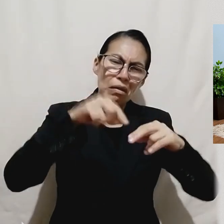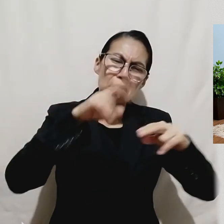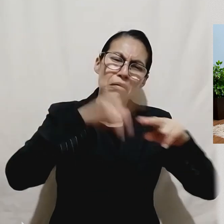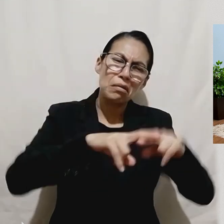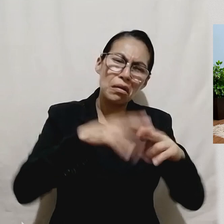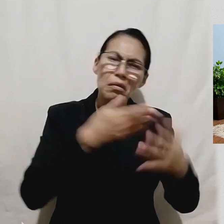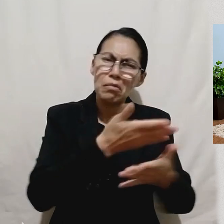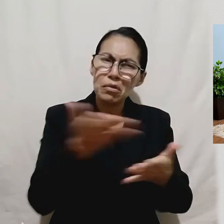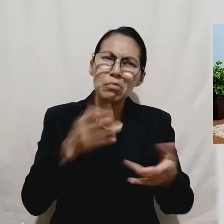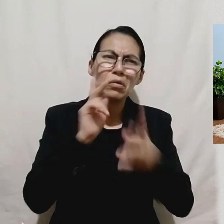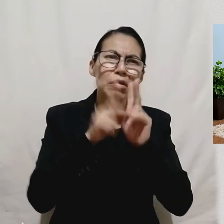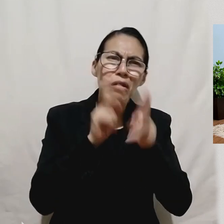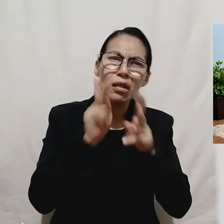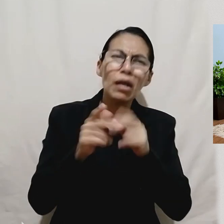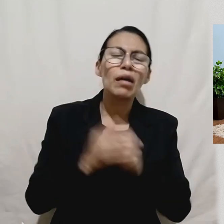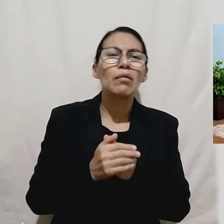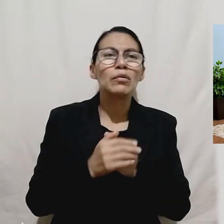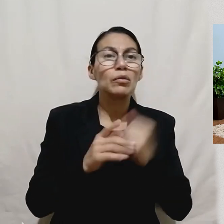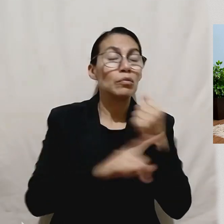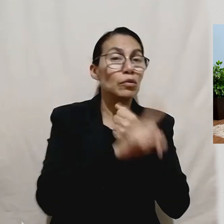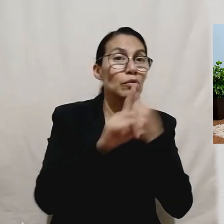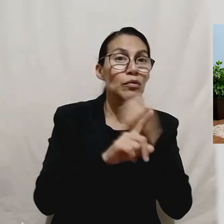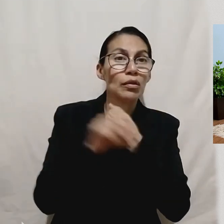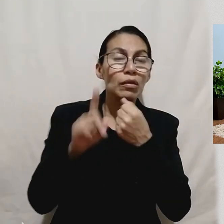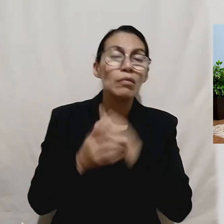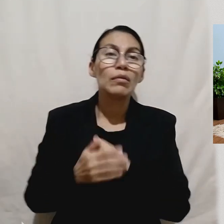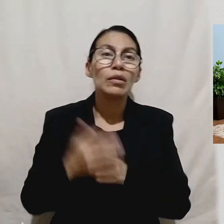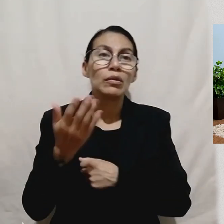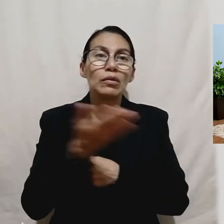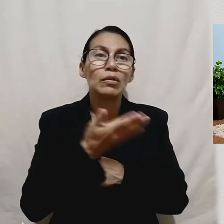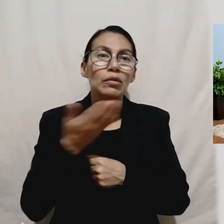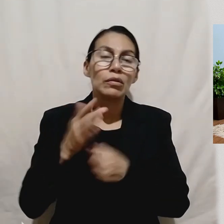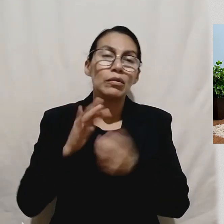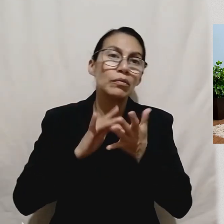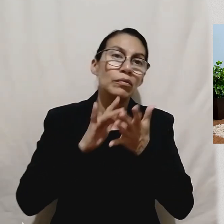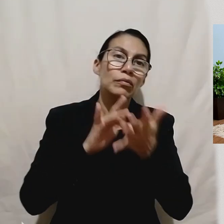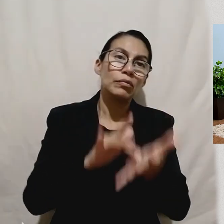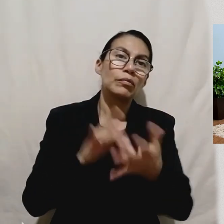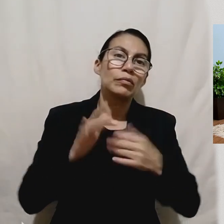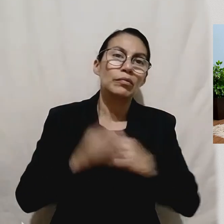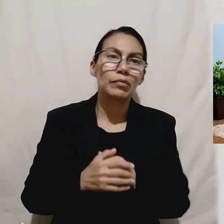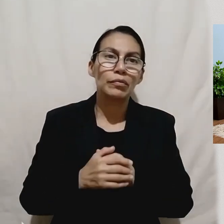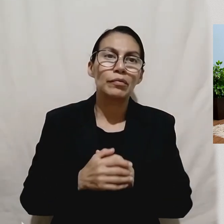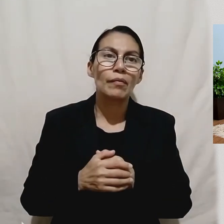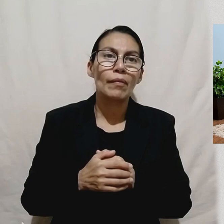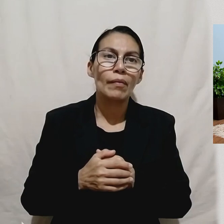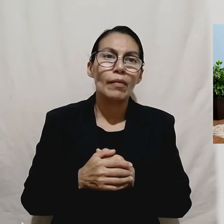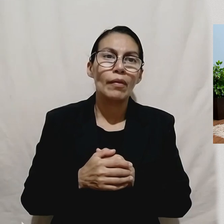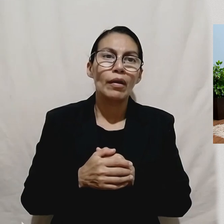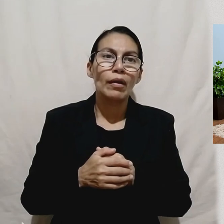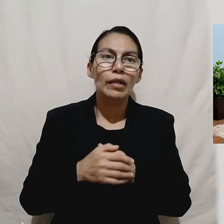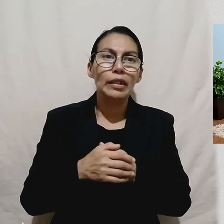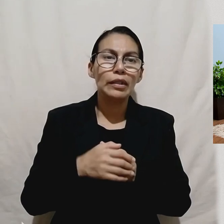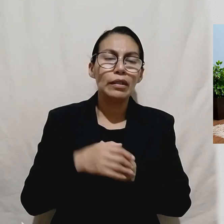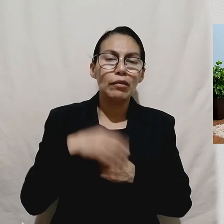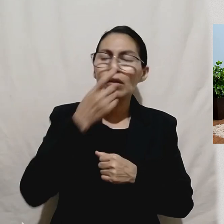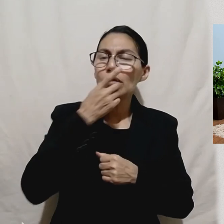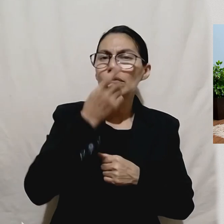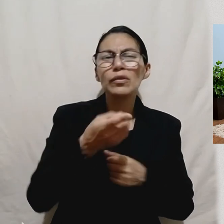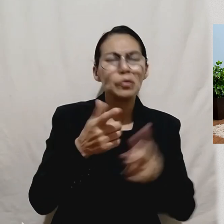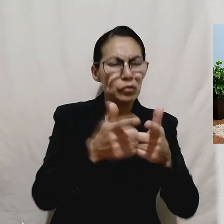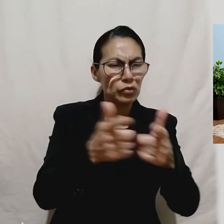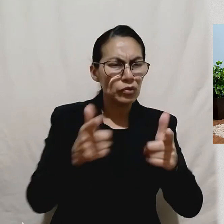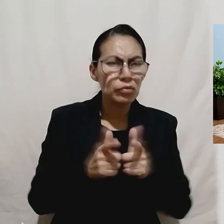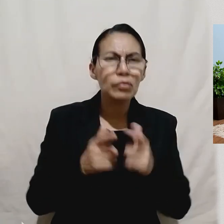eso a convivir a contar problemas por los que estamos pasando nos apoyamos entre todos y pues más importante y podemos tener una comunicación con Dios